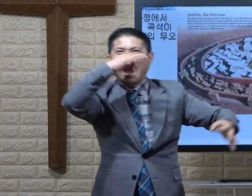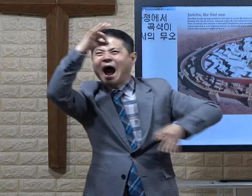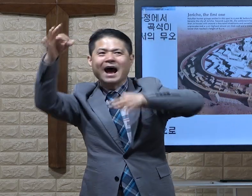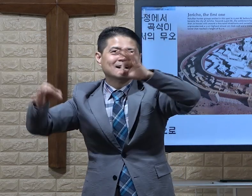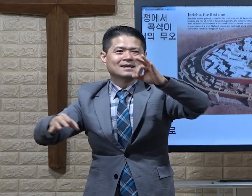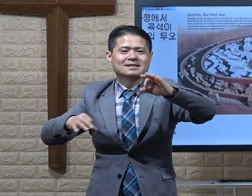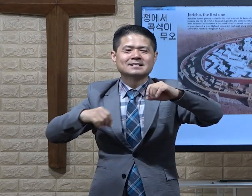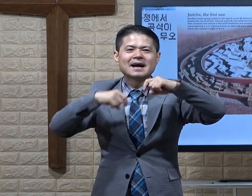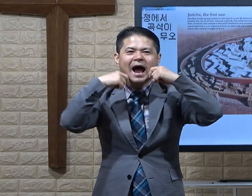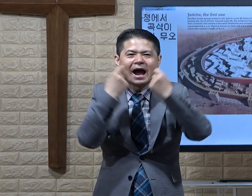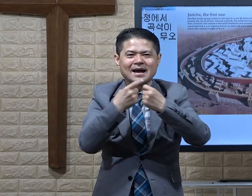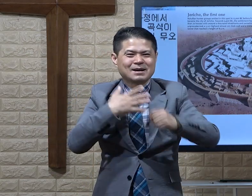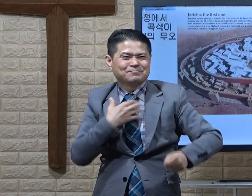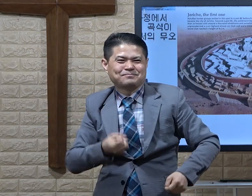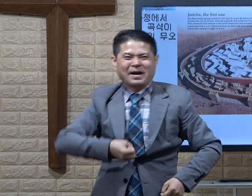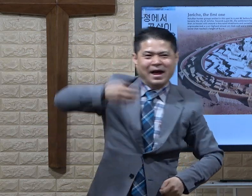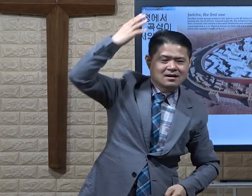사람들이 크게 소리를 지르면서